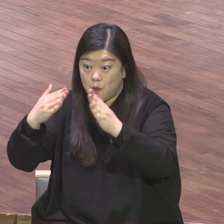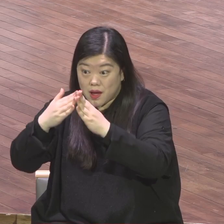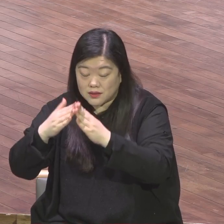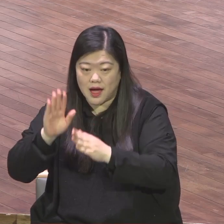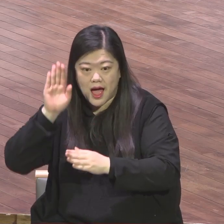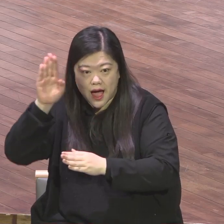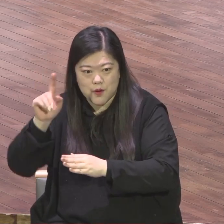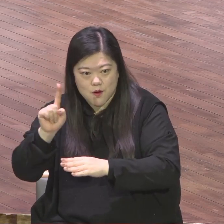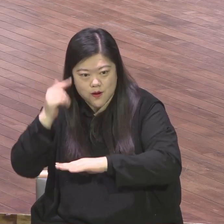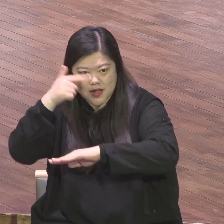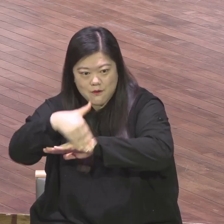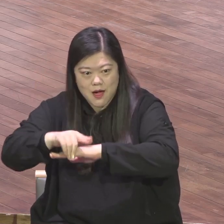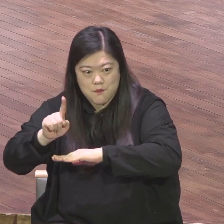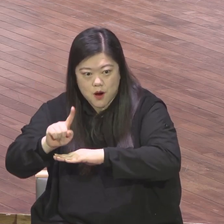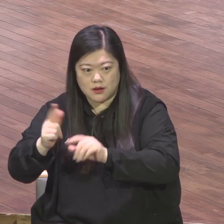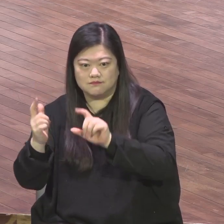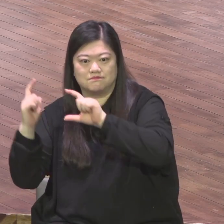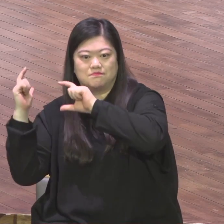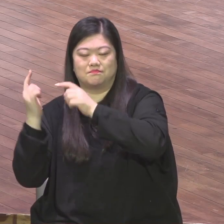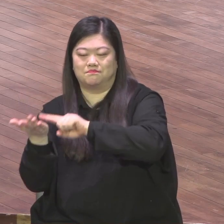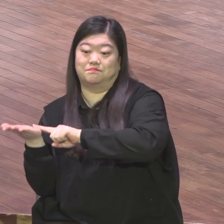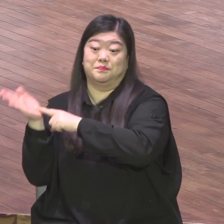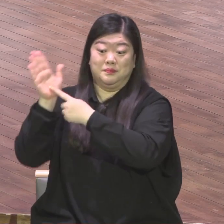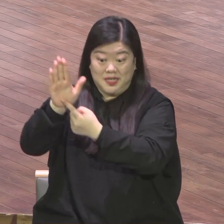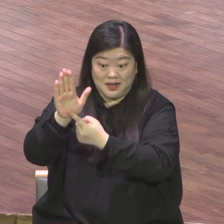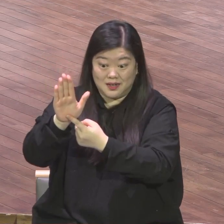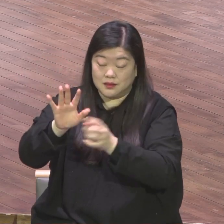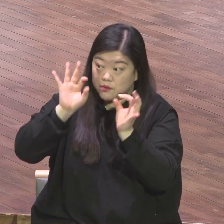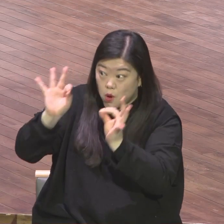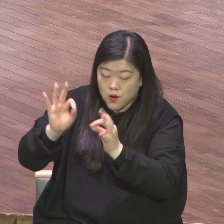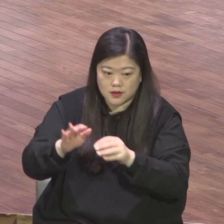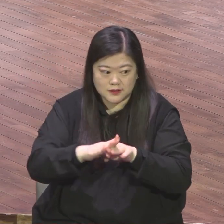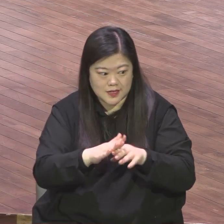정해서 나가는데 주도적 역할, 구경꾼 아니고